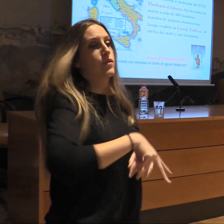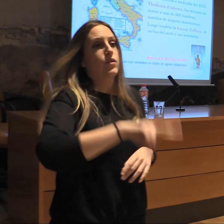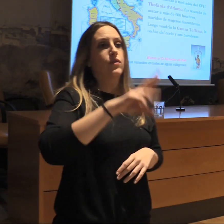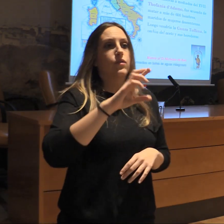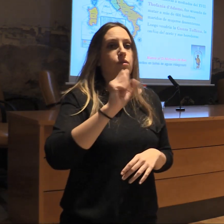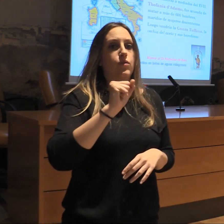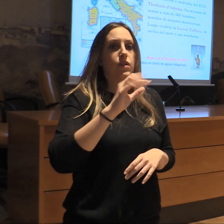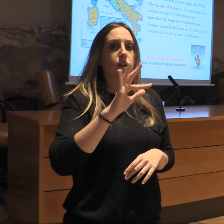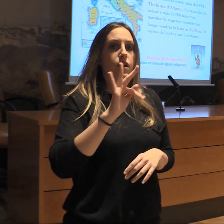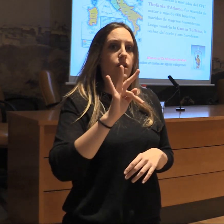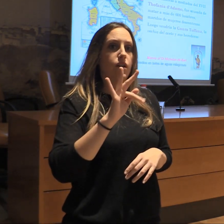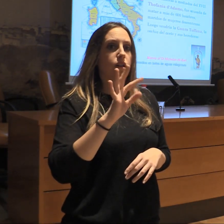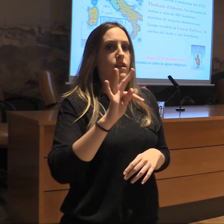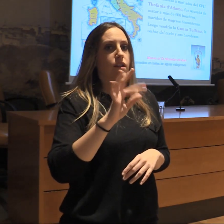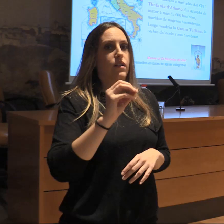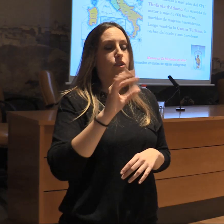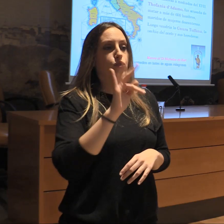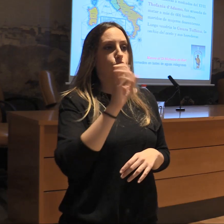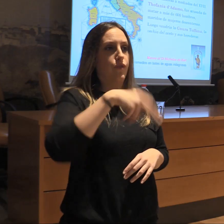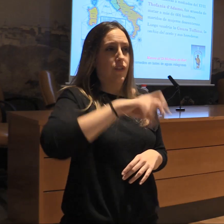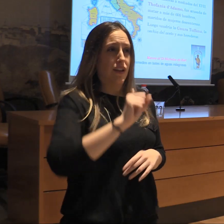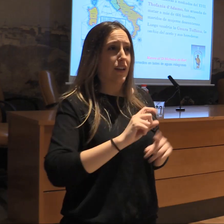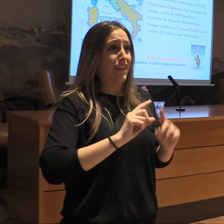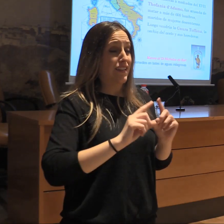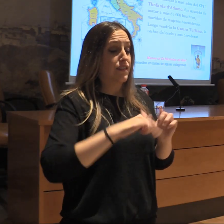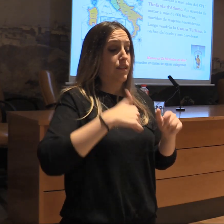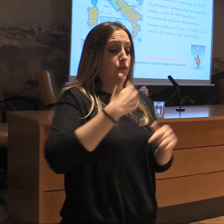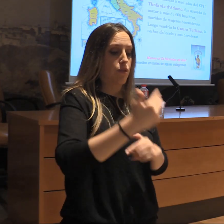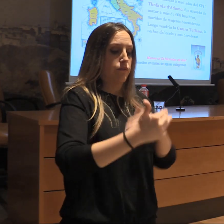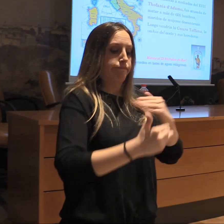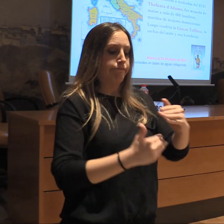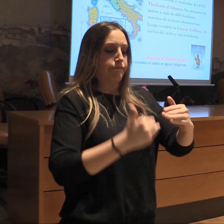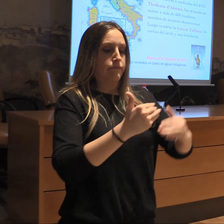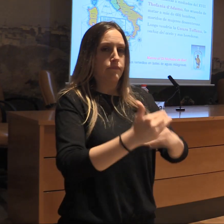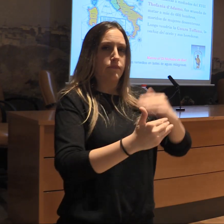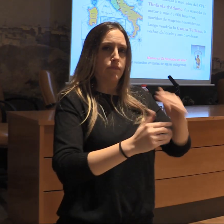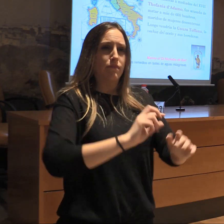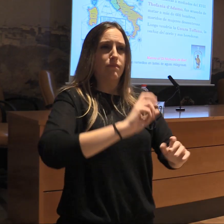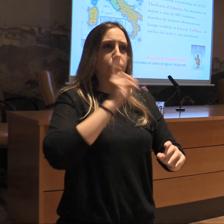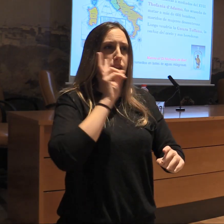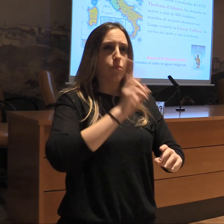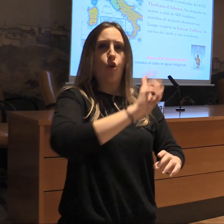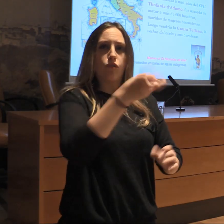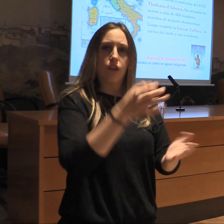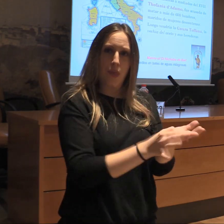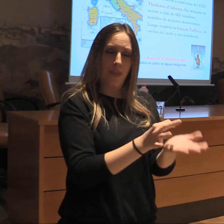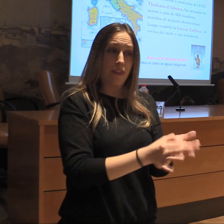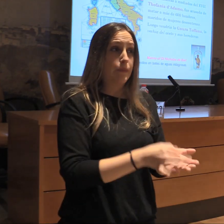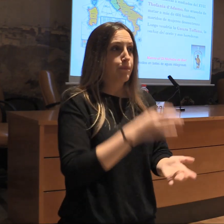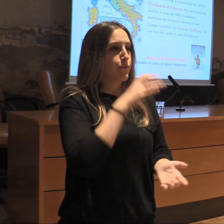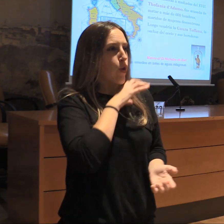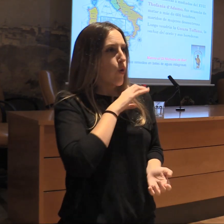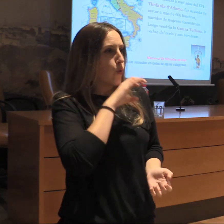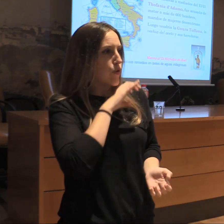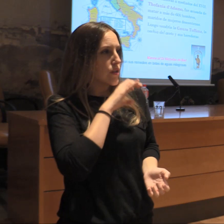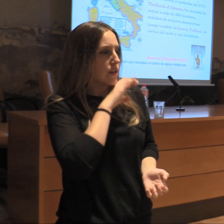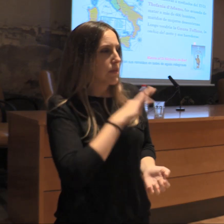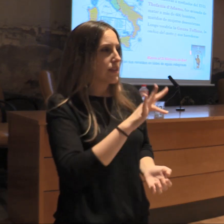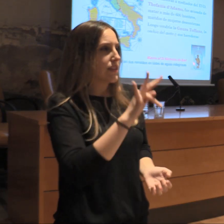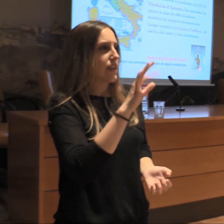y luego, pasando el tiempo, vamos a ver en otras ciudades. Curiosamente, algunas de estas